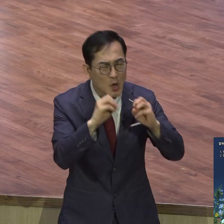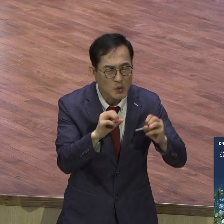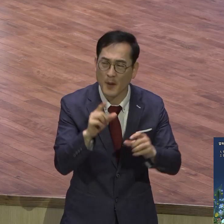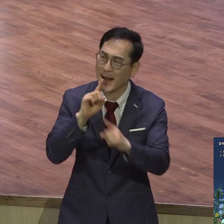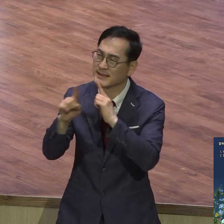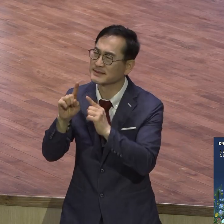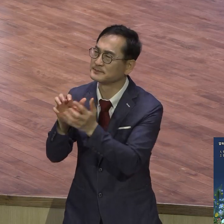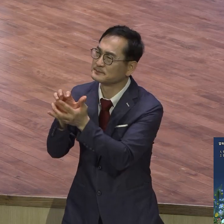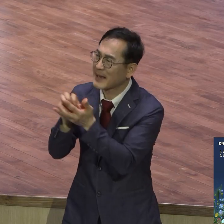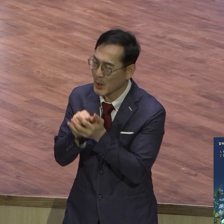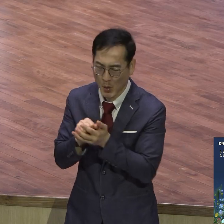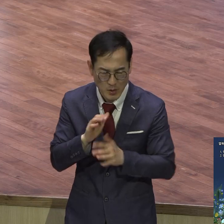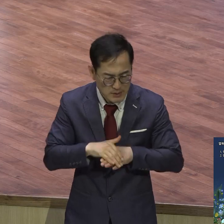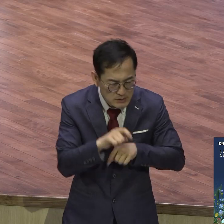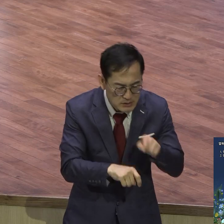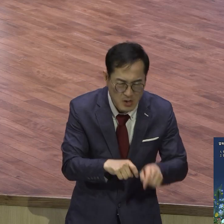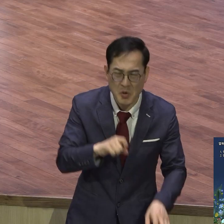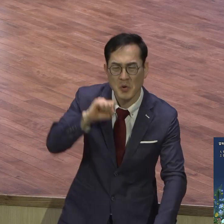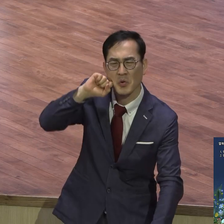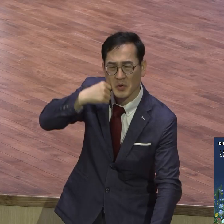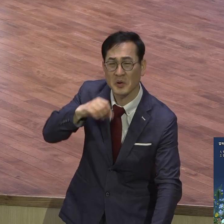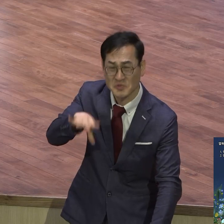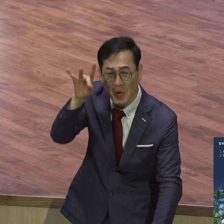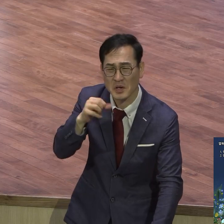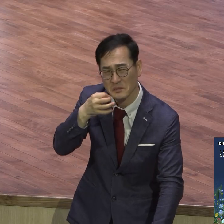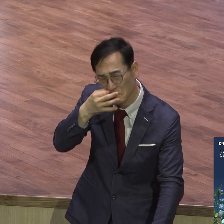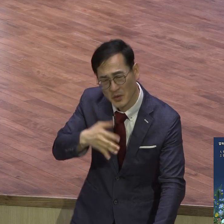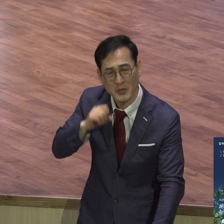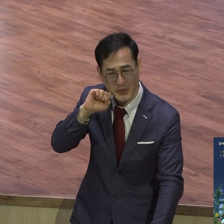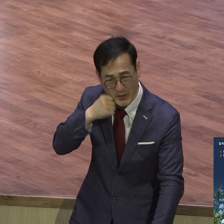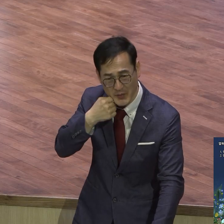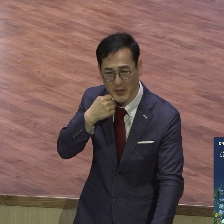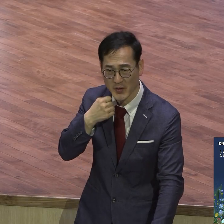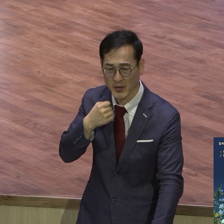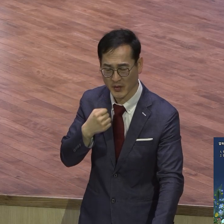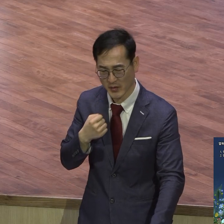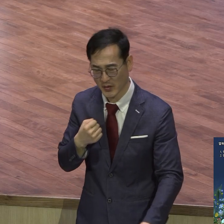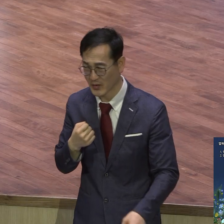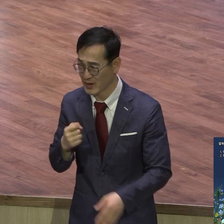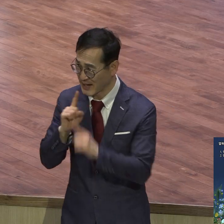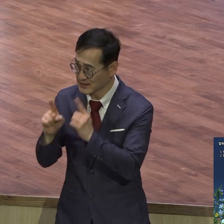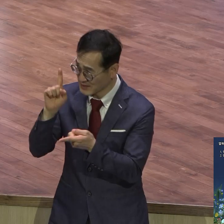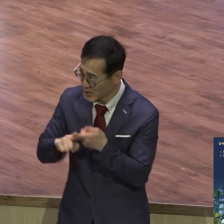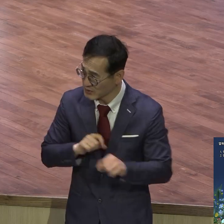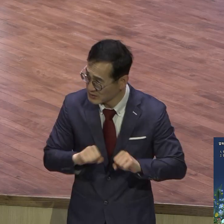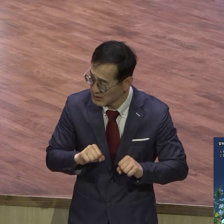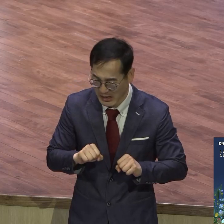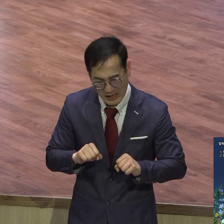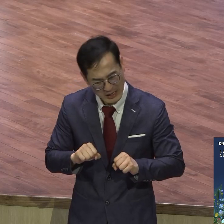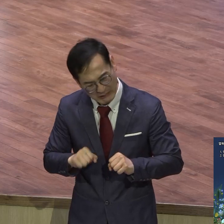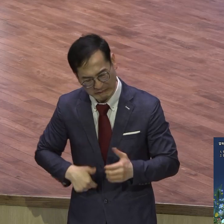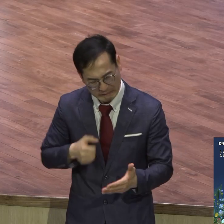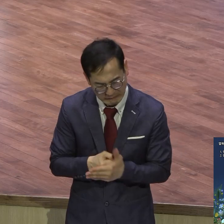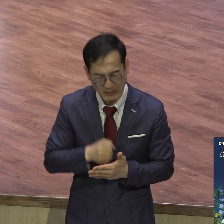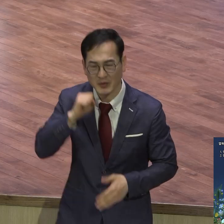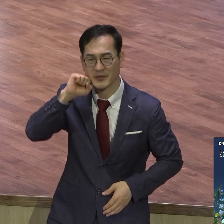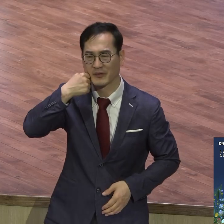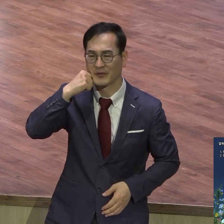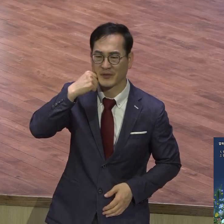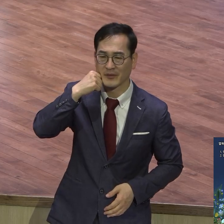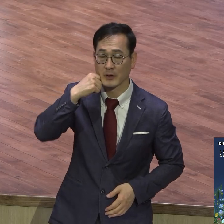말씀을 실행해보려고 하면 어려워요. 어색하고 용기가 안 나고 기도도 마찬가지입니다.